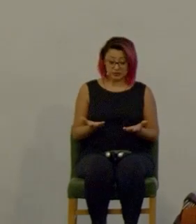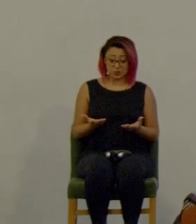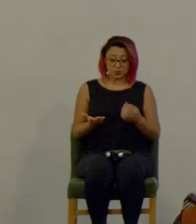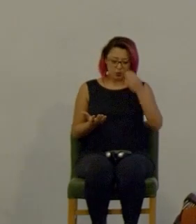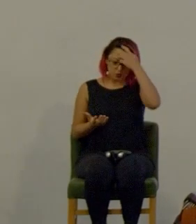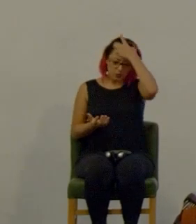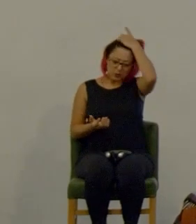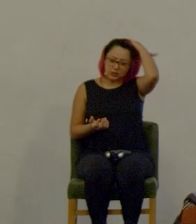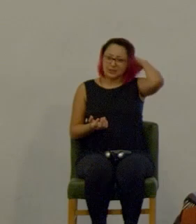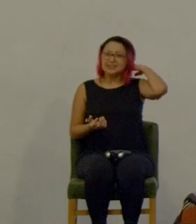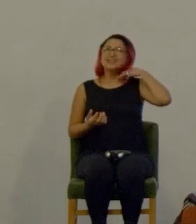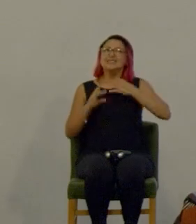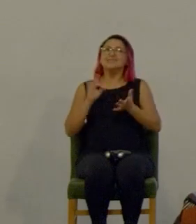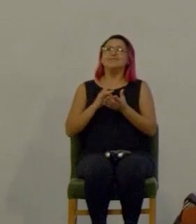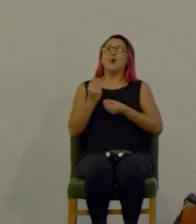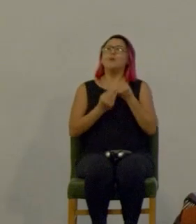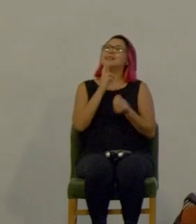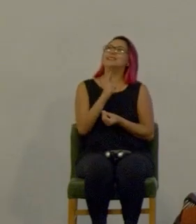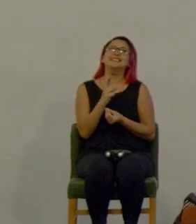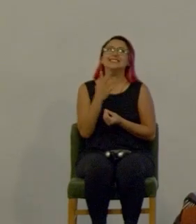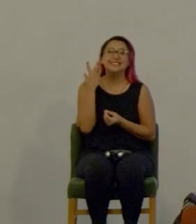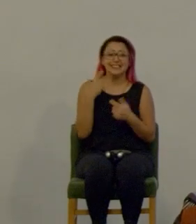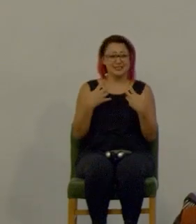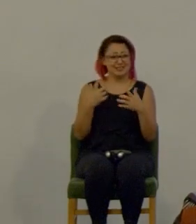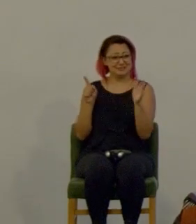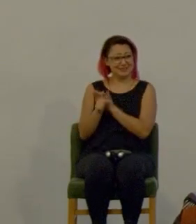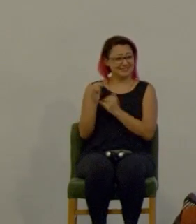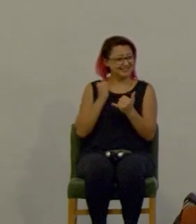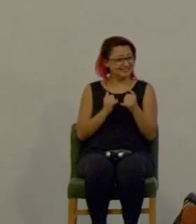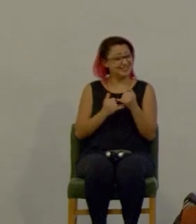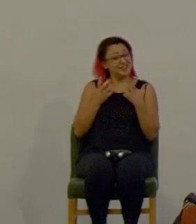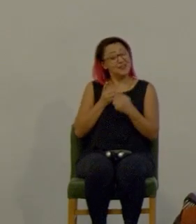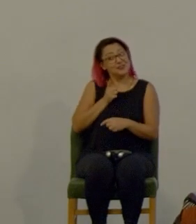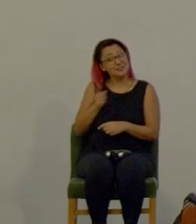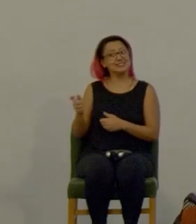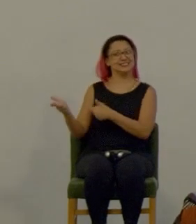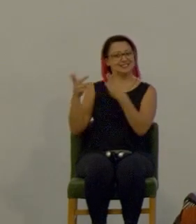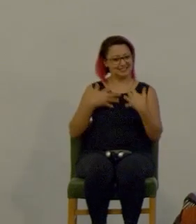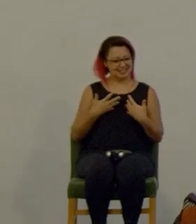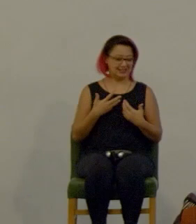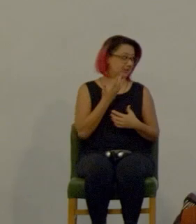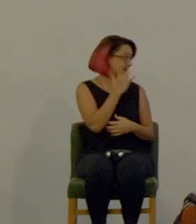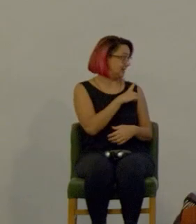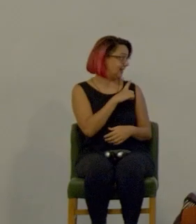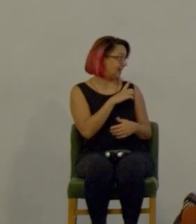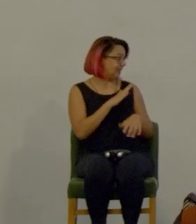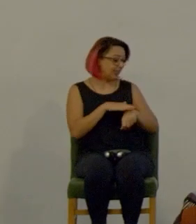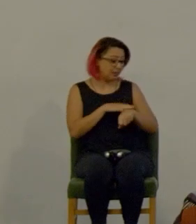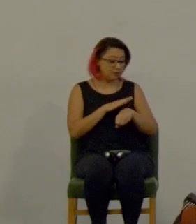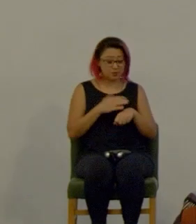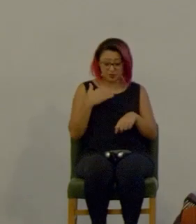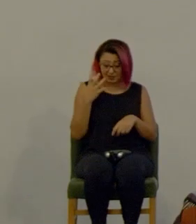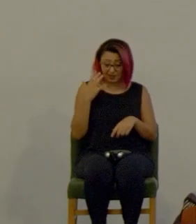eu não sei muito bem como te responder essa pergunta. Na verdade, eu queria te fazer uma pergunta parecida com essa, né? Eu queria que você falasse, se a gente tiver tempo, né? Entender um